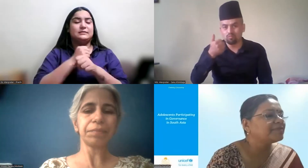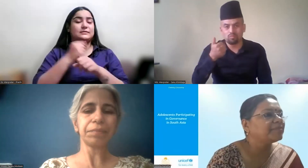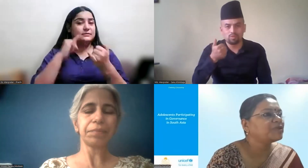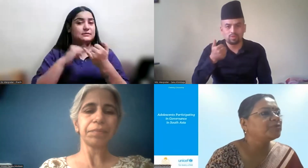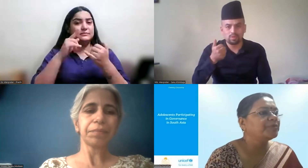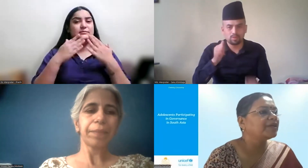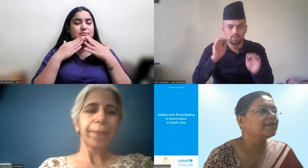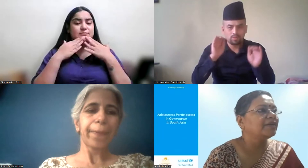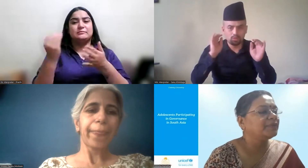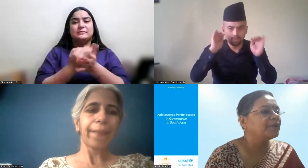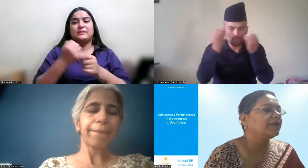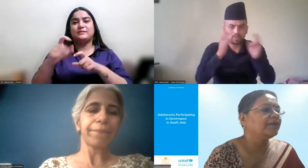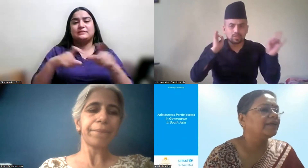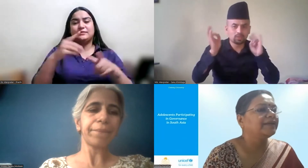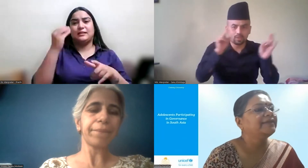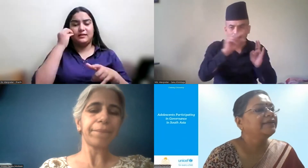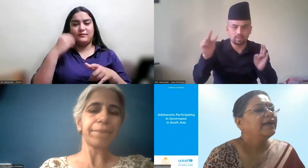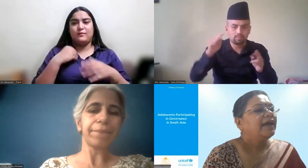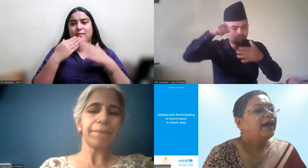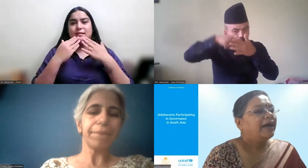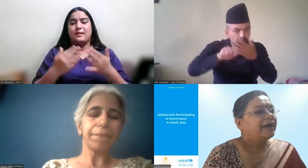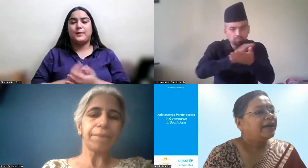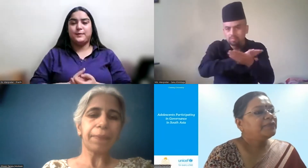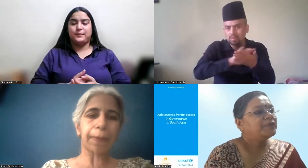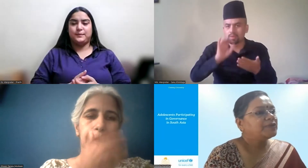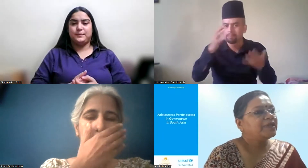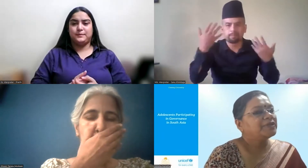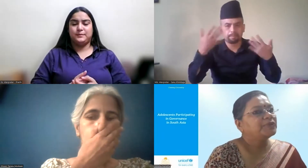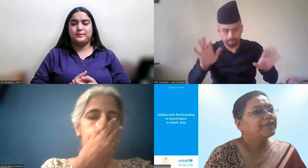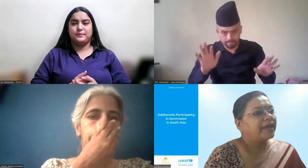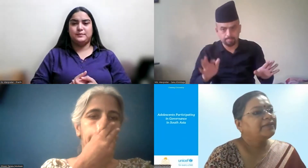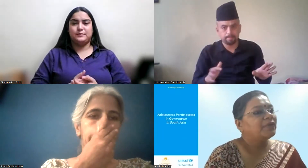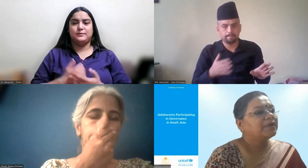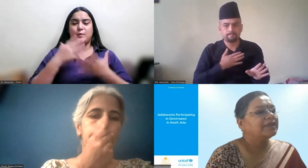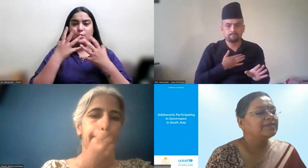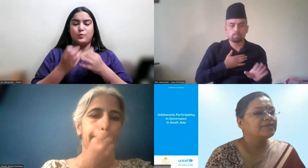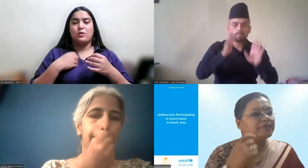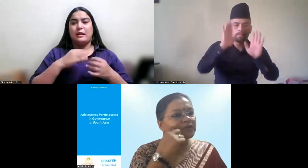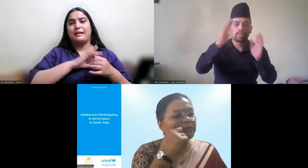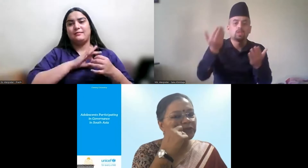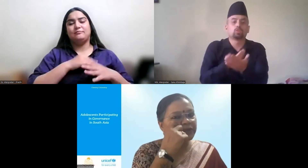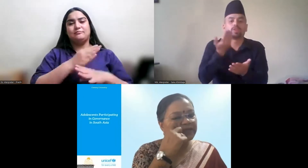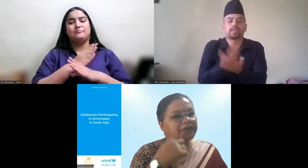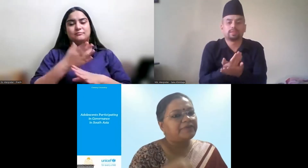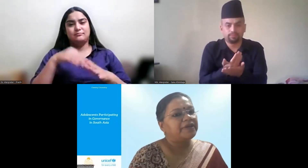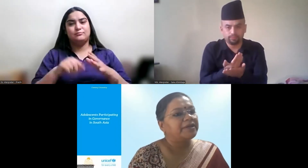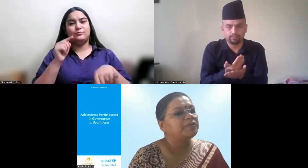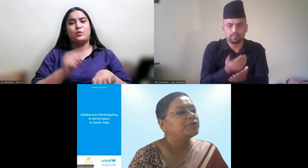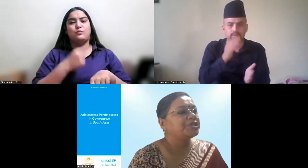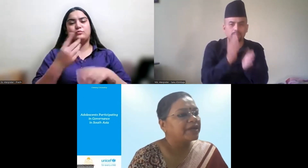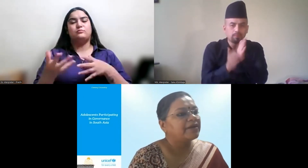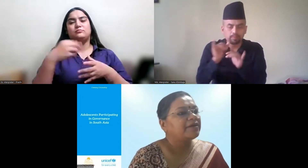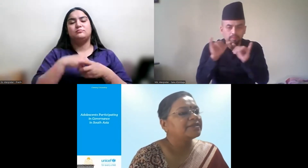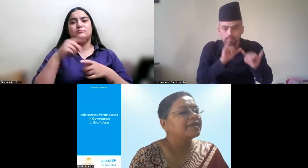सिटी में हमने जो भूमिका की है वो डाला है. I would also like to thank the organizers for this opportunity where we are able